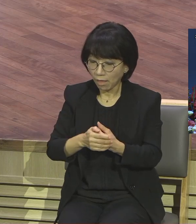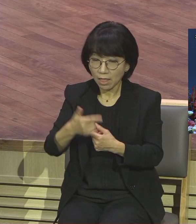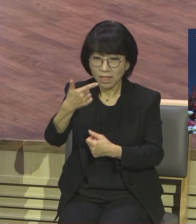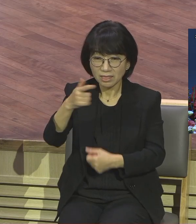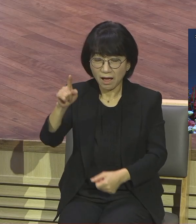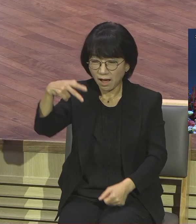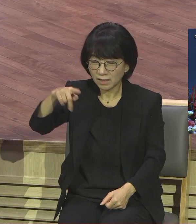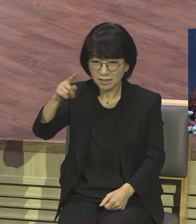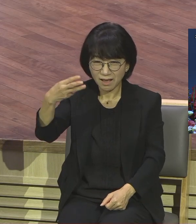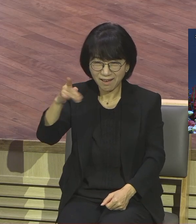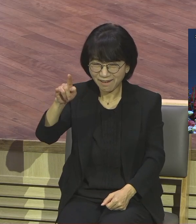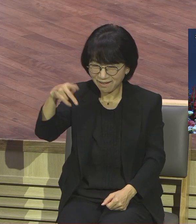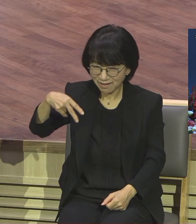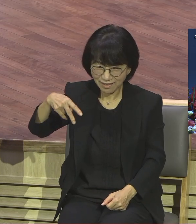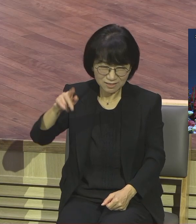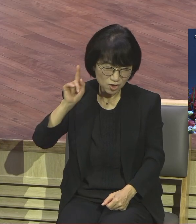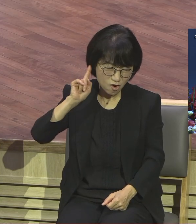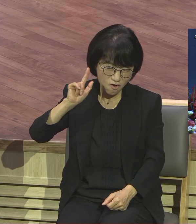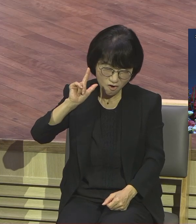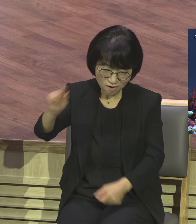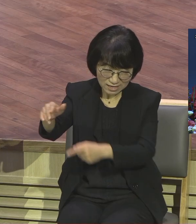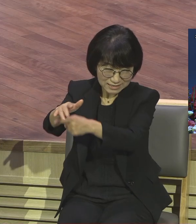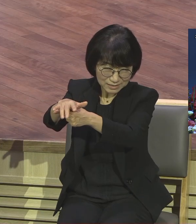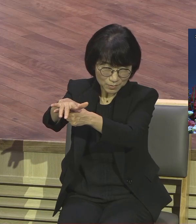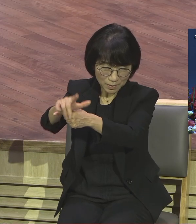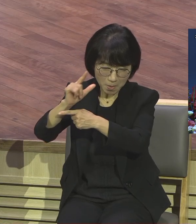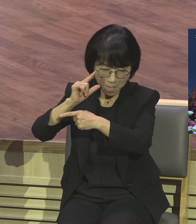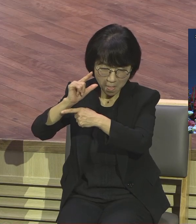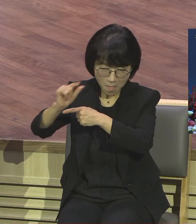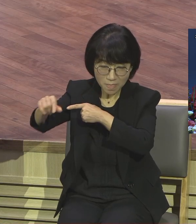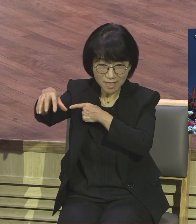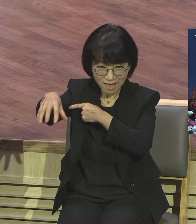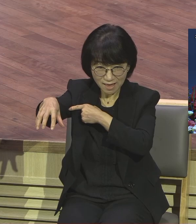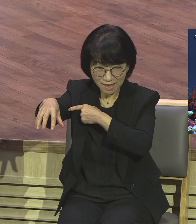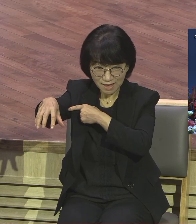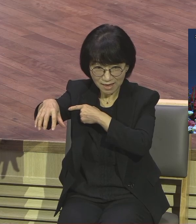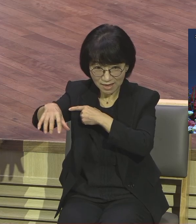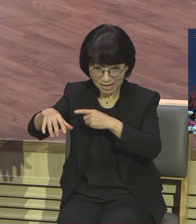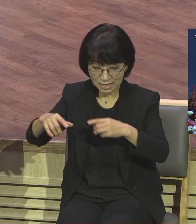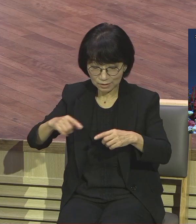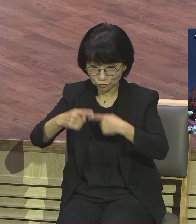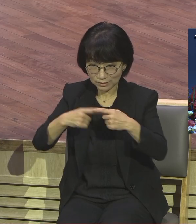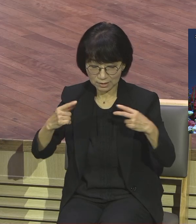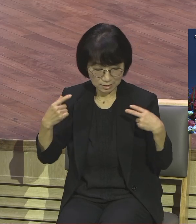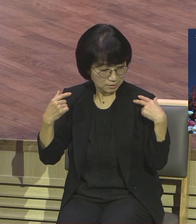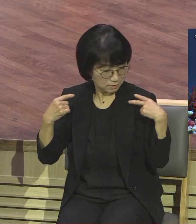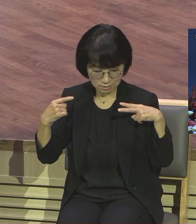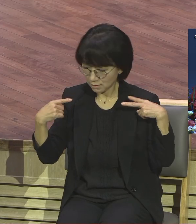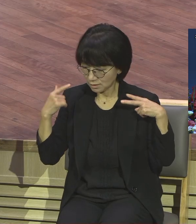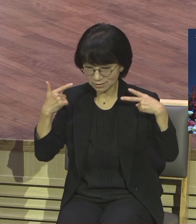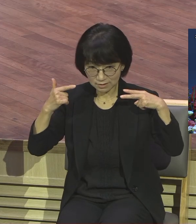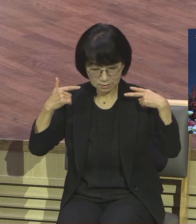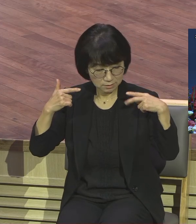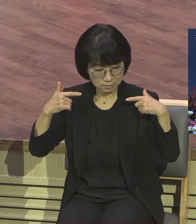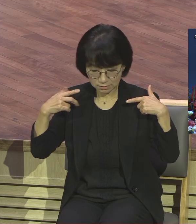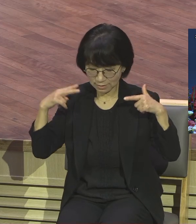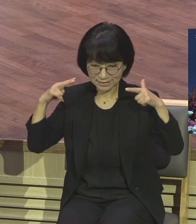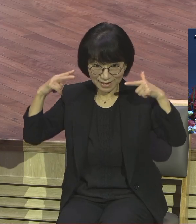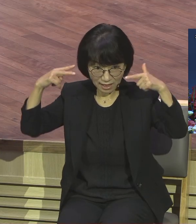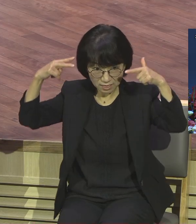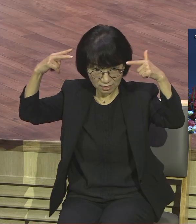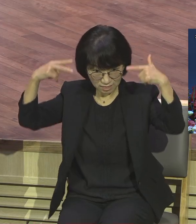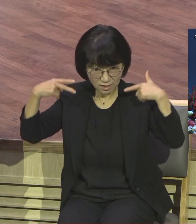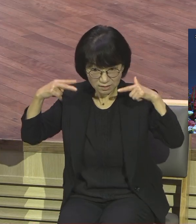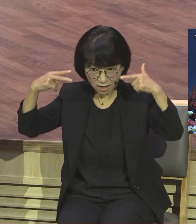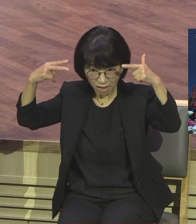아닌 시골에 조그마한 마을이, 그리고 나사렛에 무슨, 그러니까 그런 지역이니까 뭐 아주 사람들이